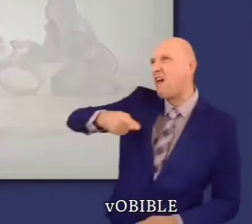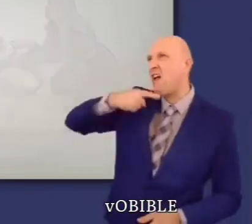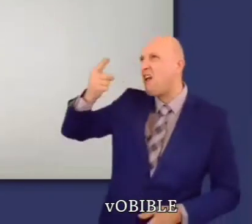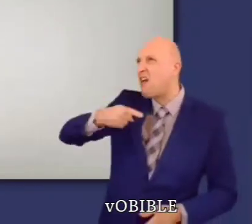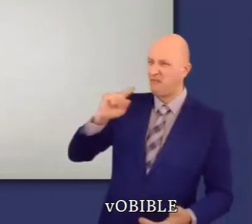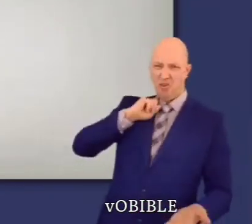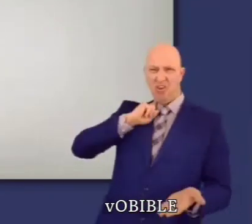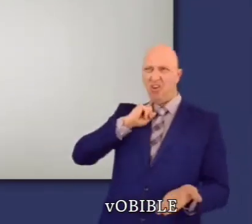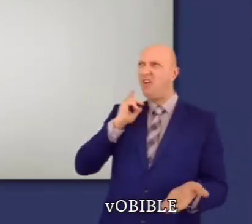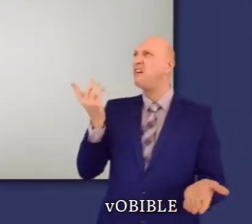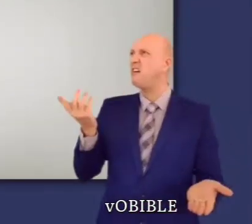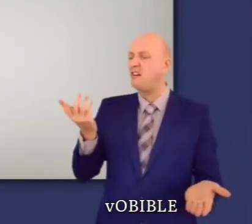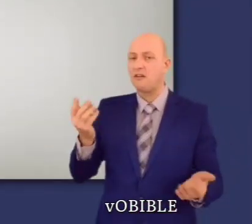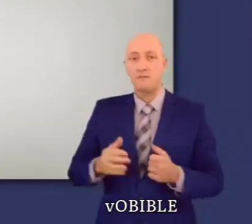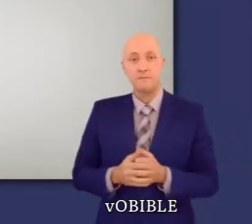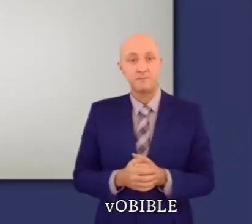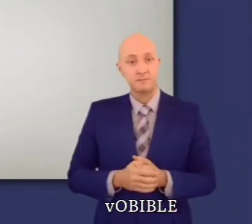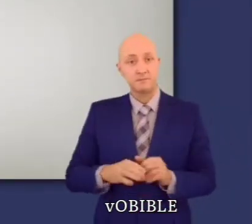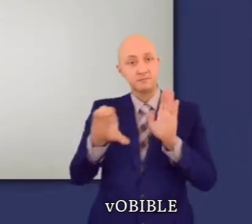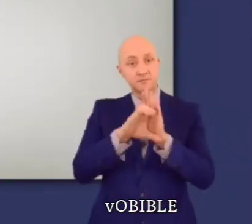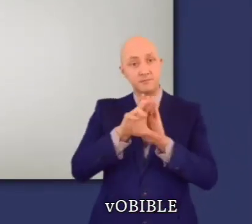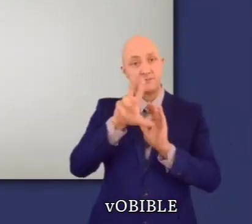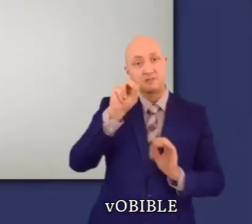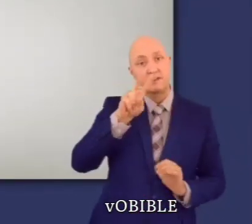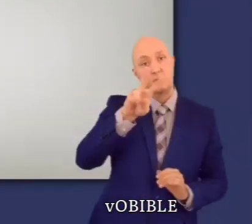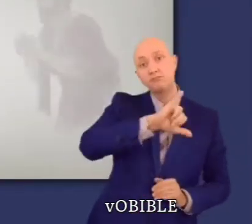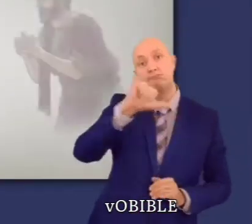d'Abiram et de leurs partisans.